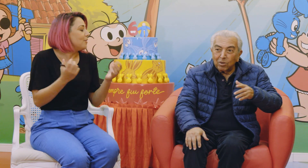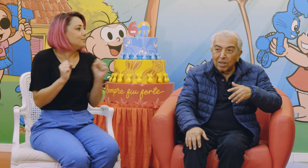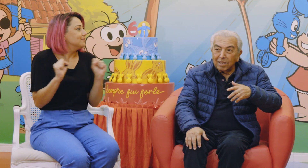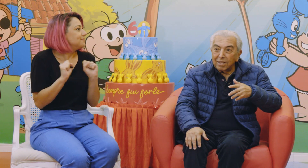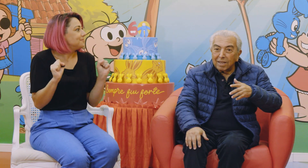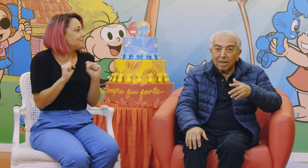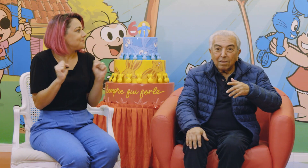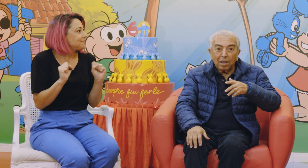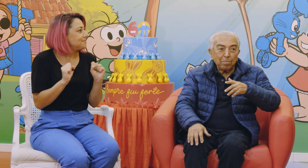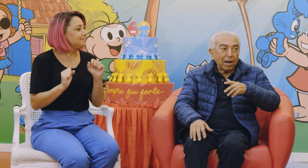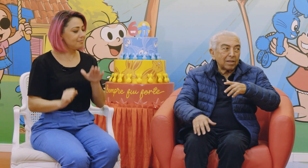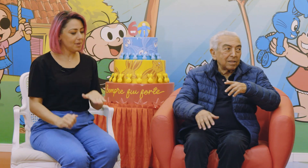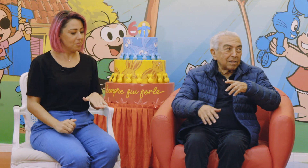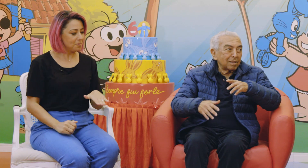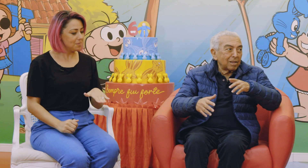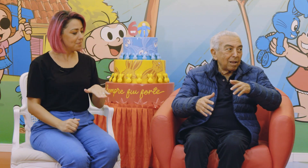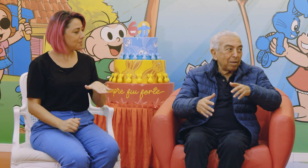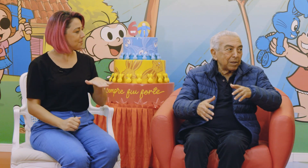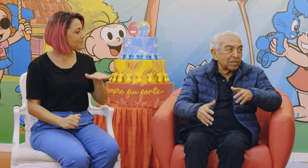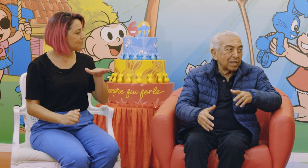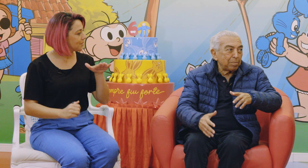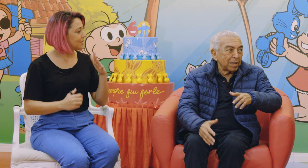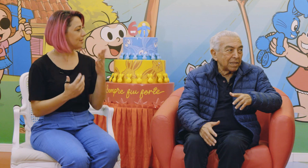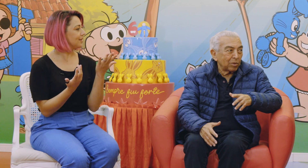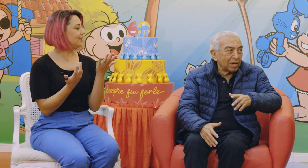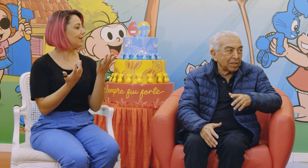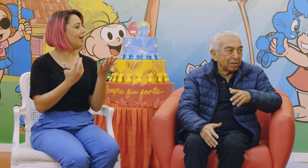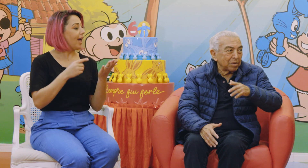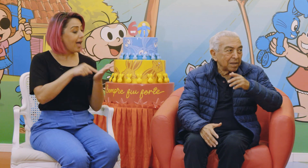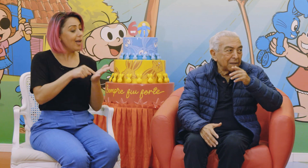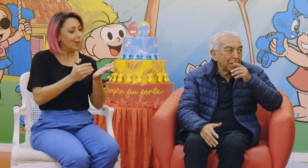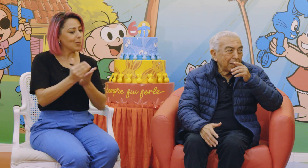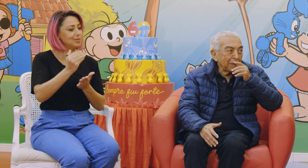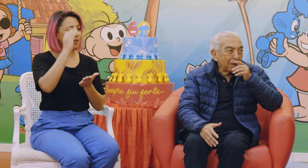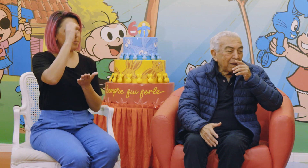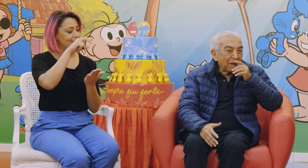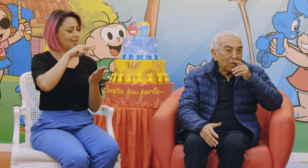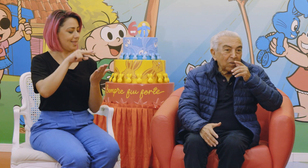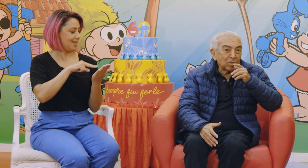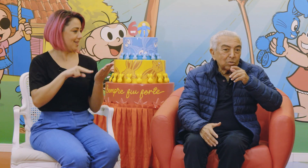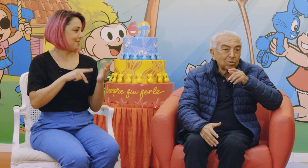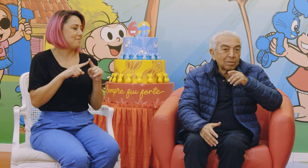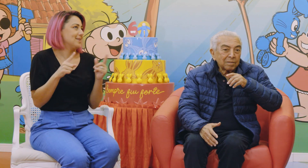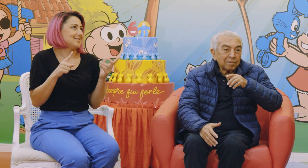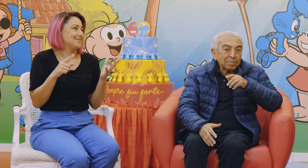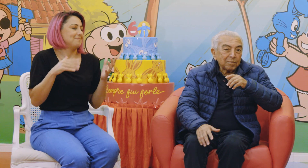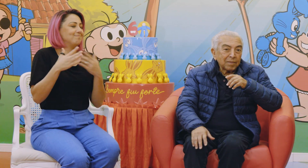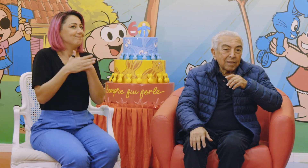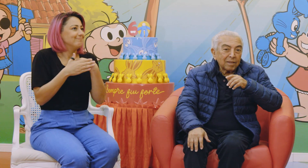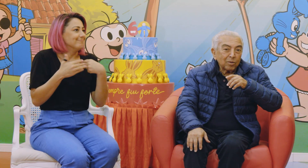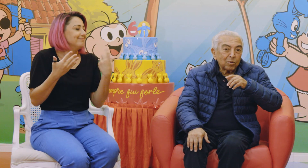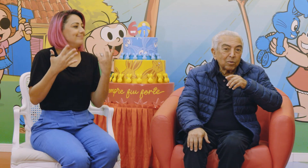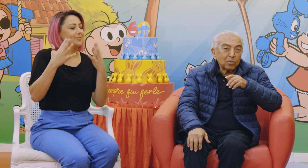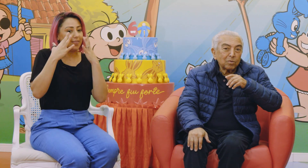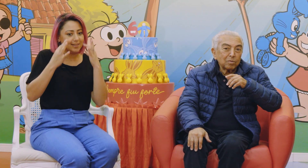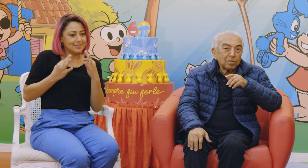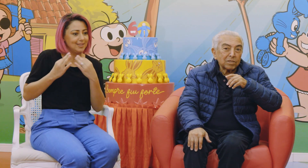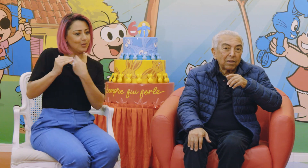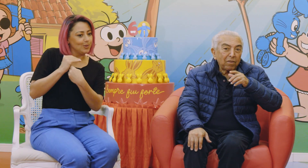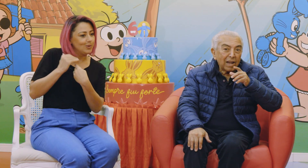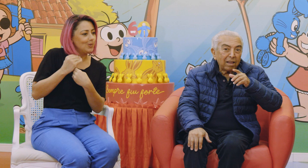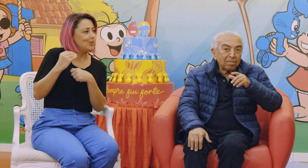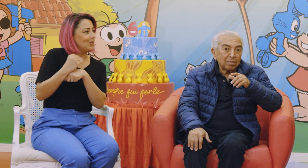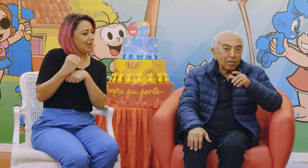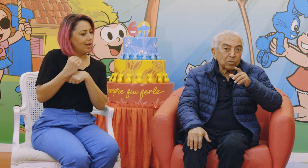Adorei a parte de estar aprendendo a ler também, né? Com isso, eu